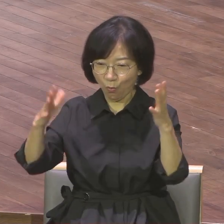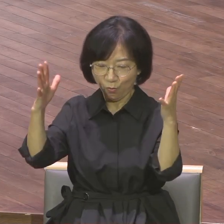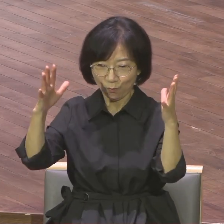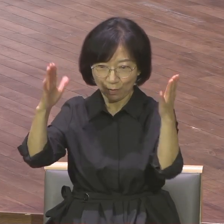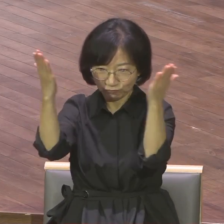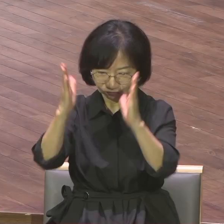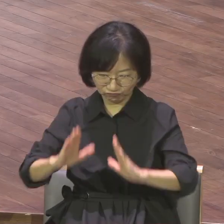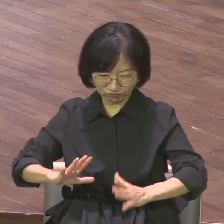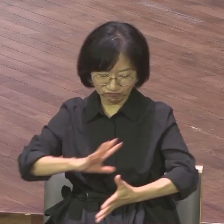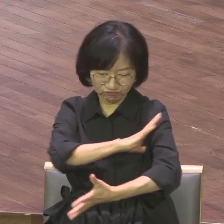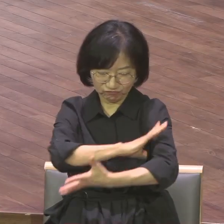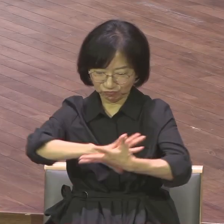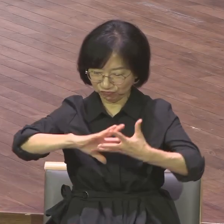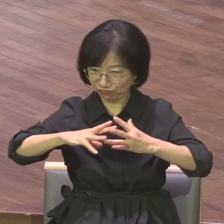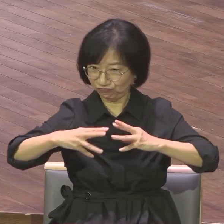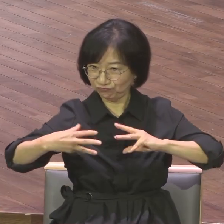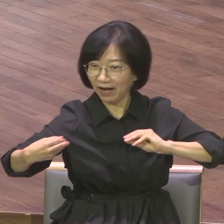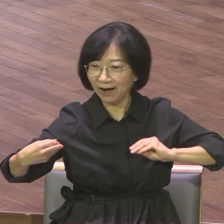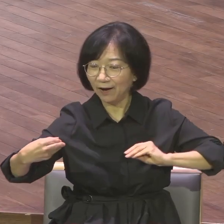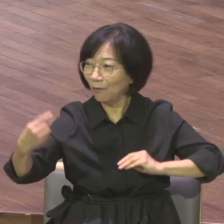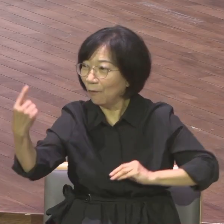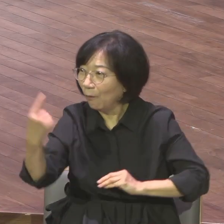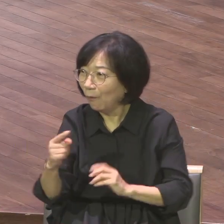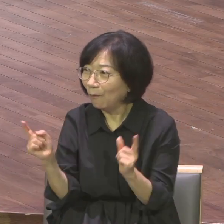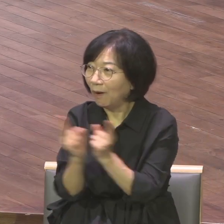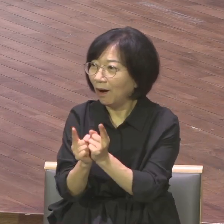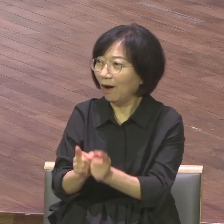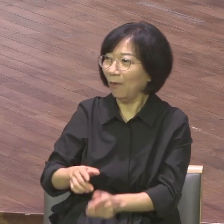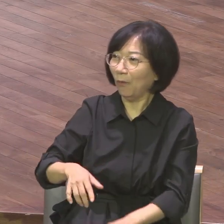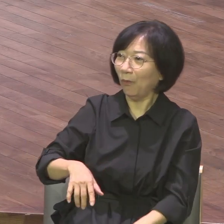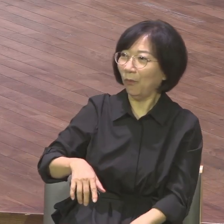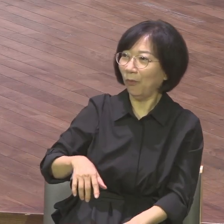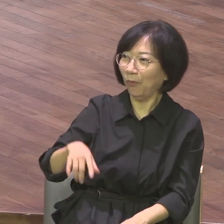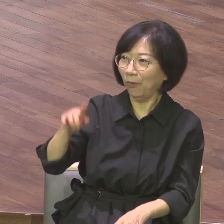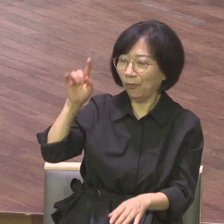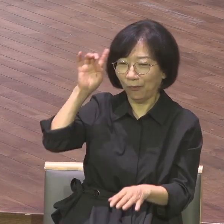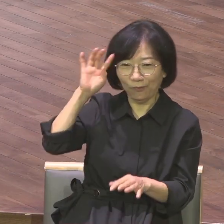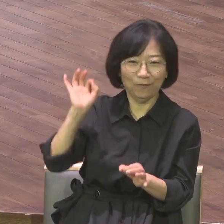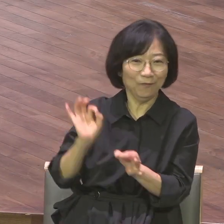이런 연구 결과가 있어요. 하버드대 심리학자 엘렌